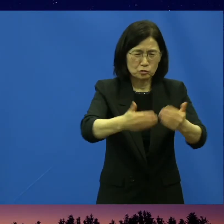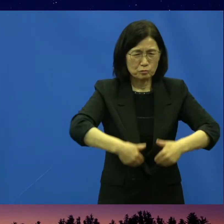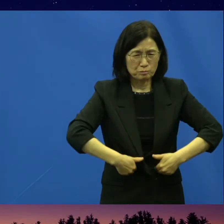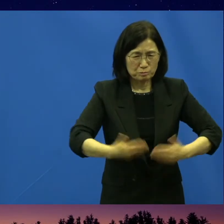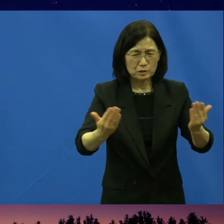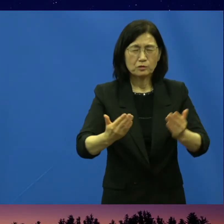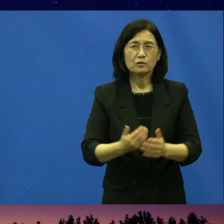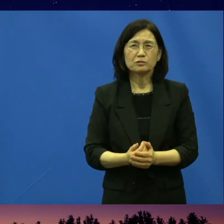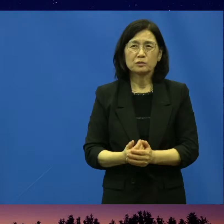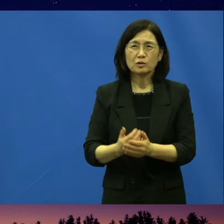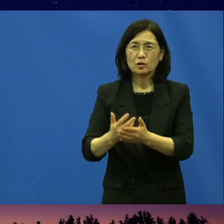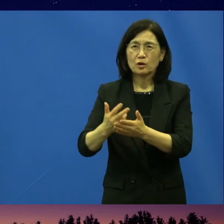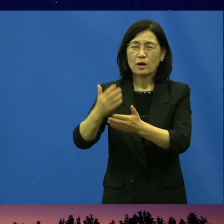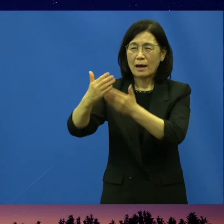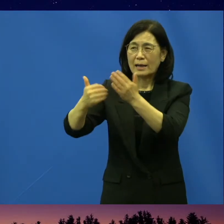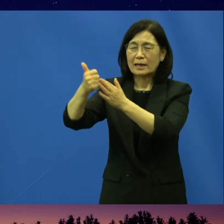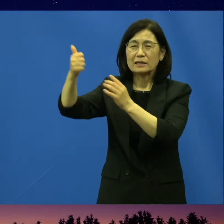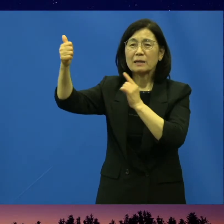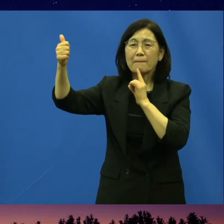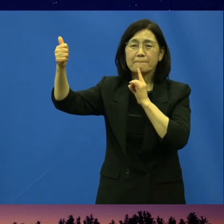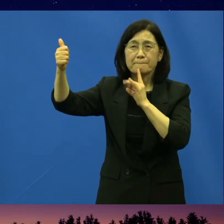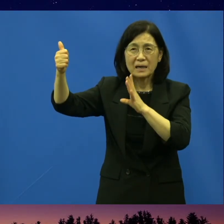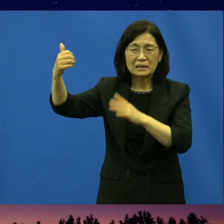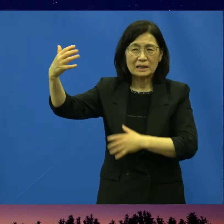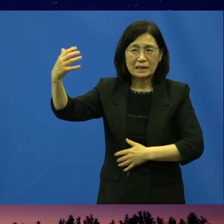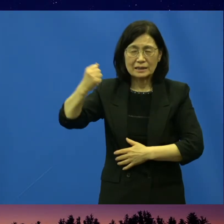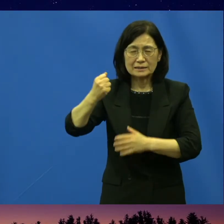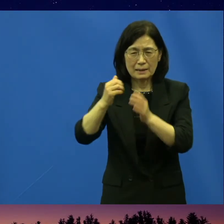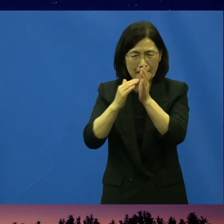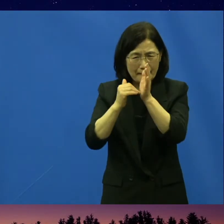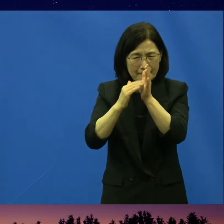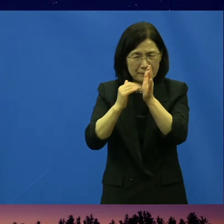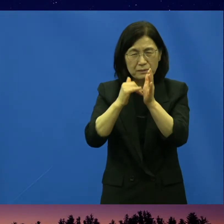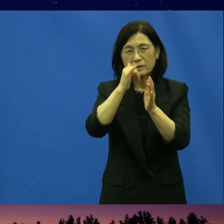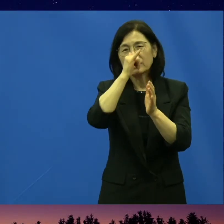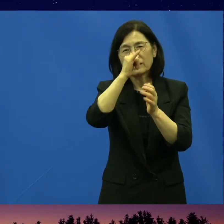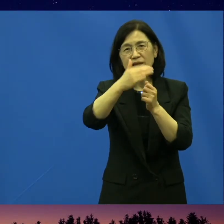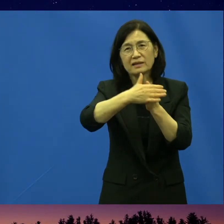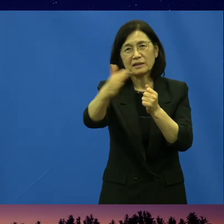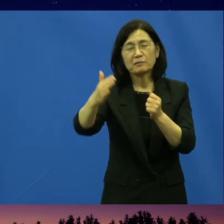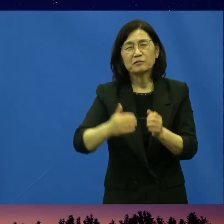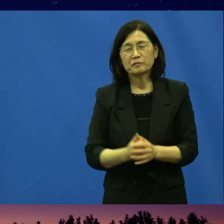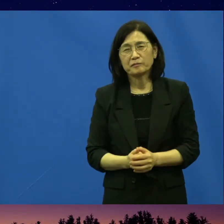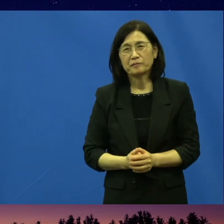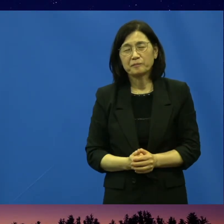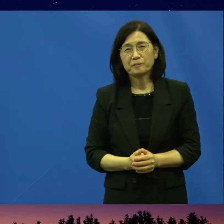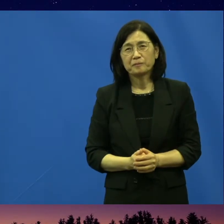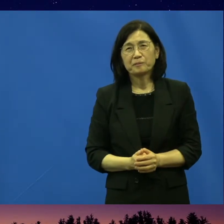주인만이 아는 비밀이 있어요. 주인만이 가지고 있는, 간직하고 있는 비밀이 있어요.